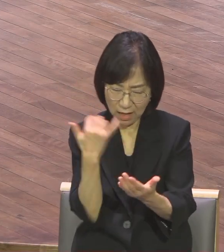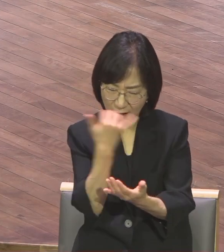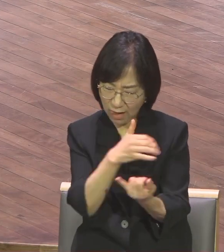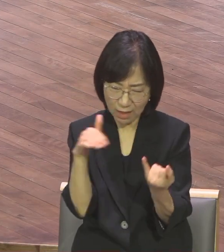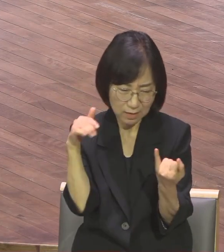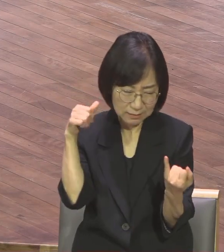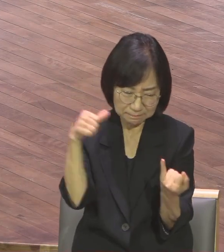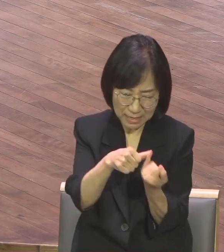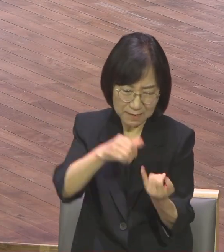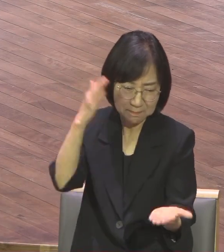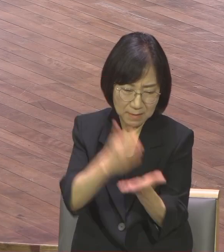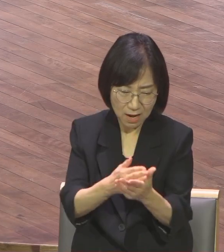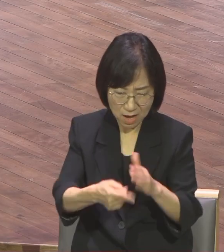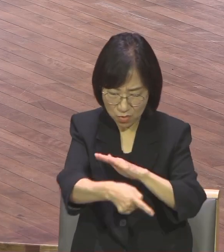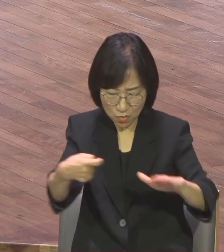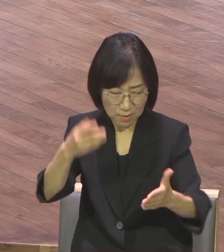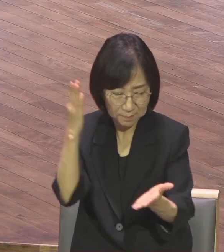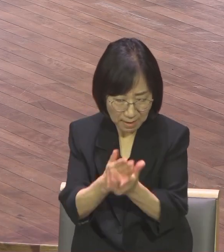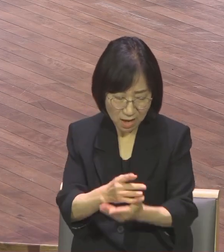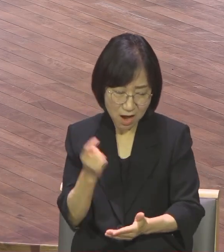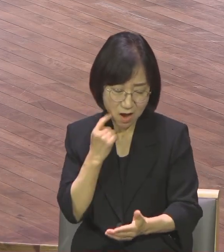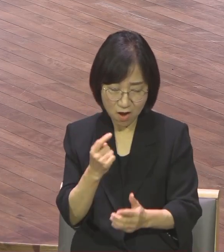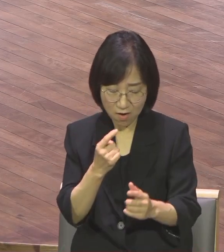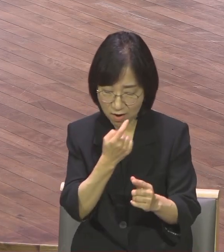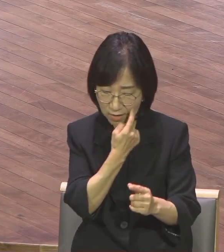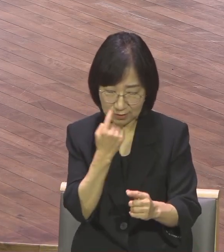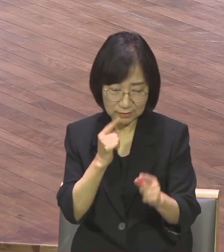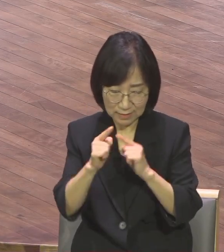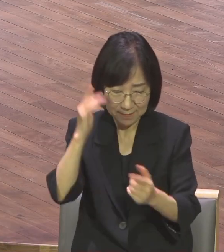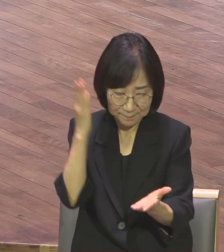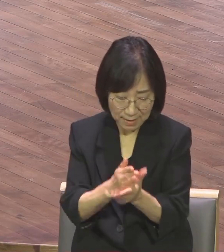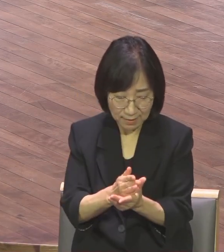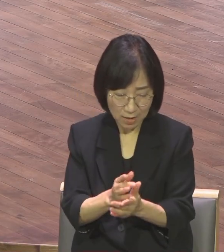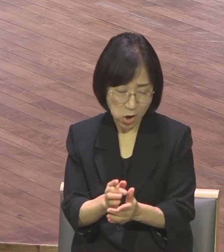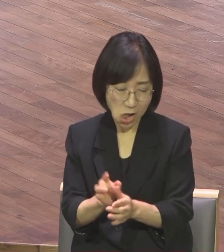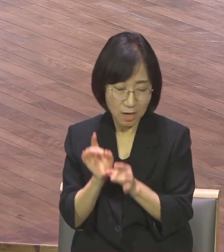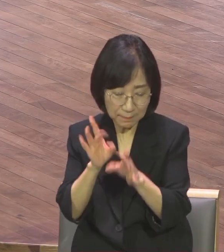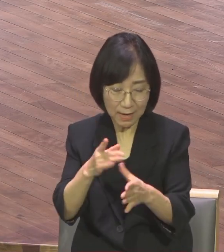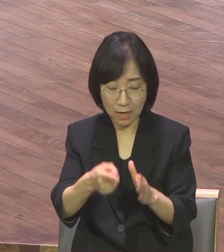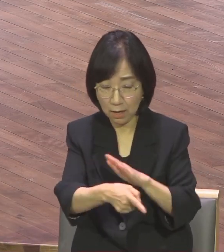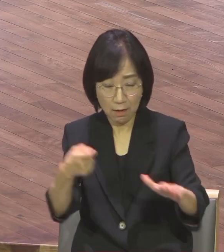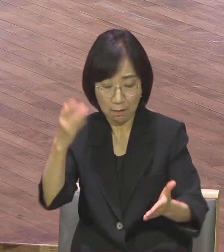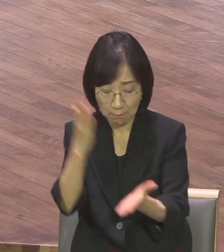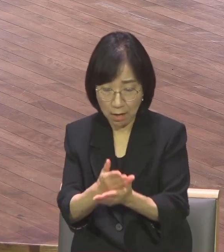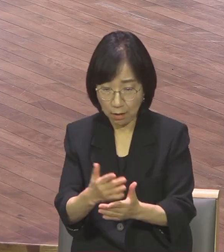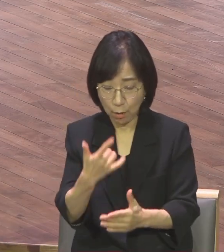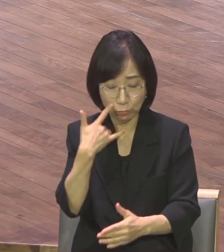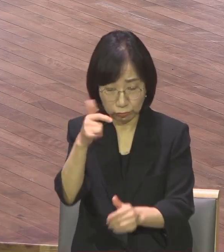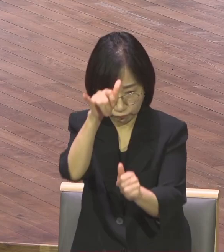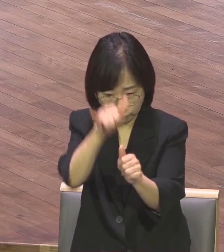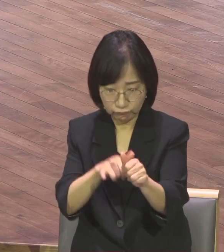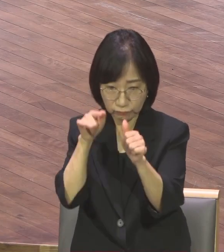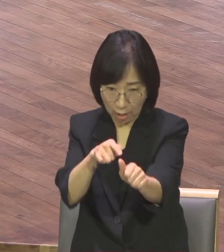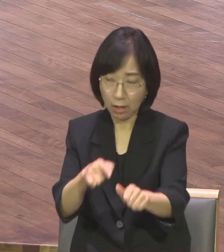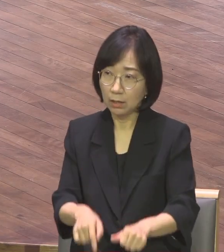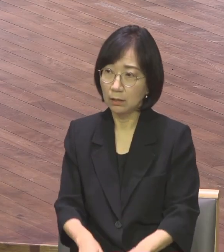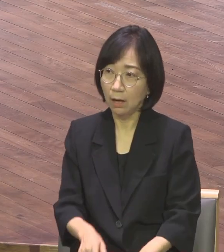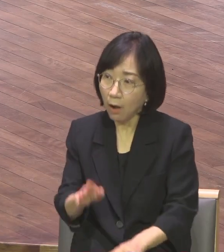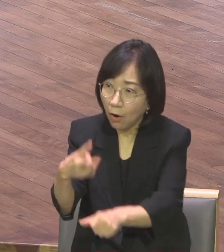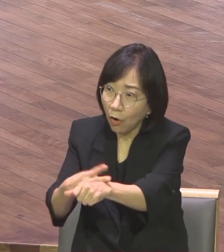말라, 도둑질하지 말라, 거짓 증언하지 말라, 속여 빼앗지 말라, 내 부모를 공경하라 하였느니라. 그가